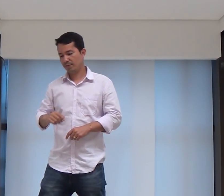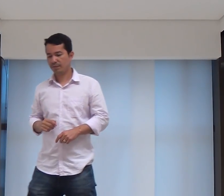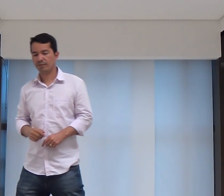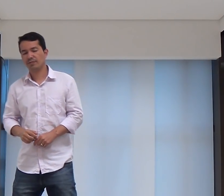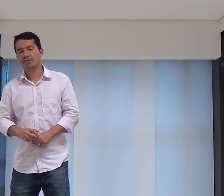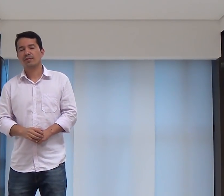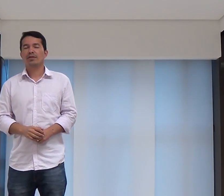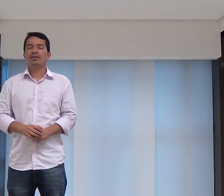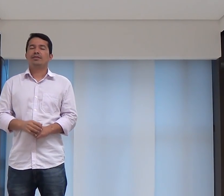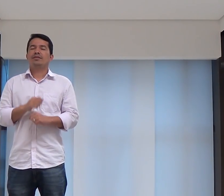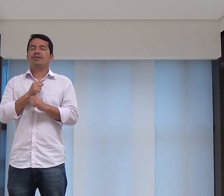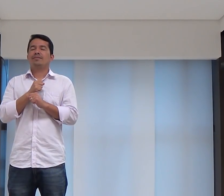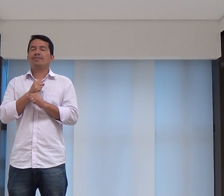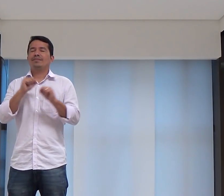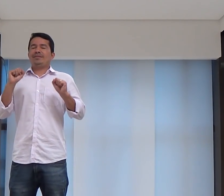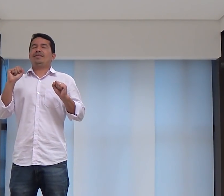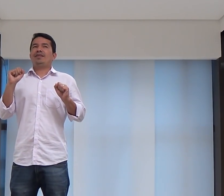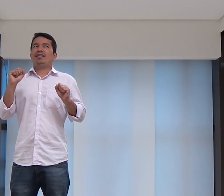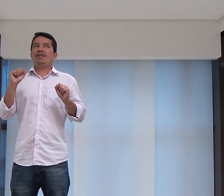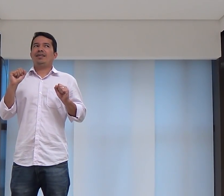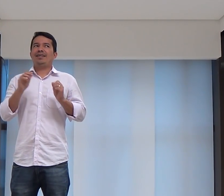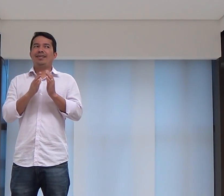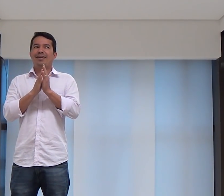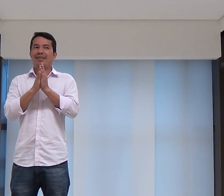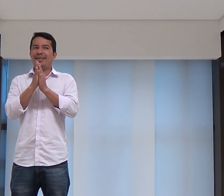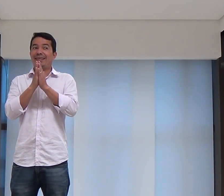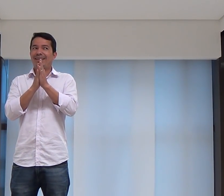O que não é o povo de Deus? Quando eu acordo,